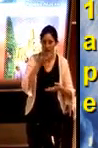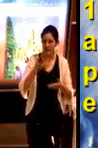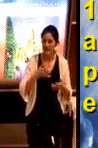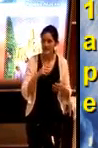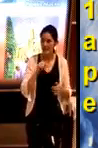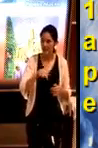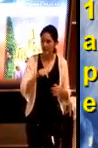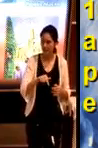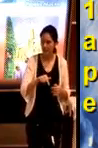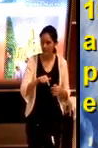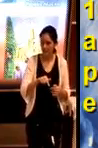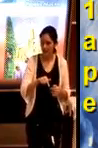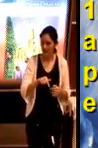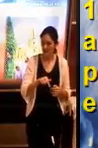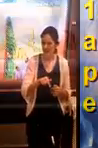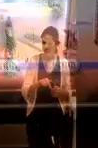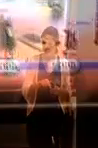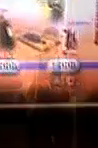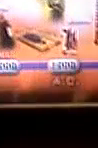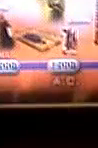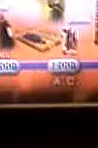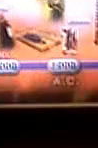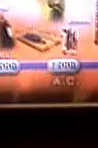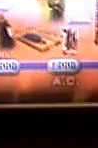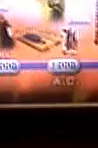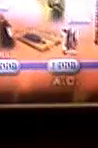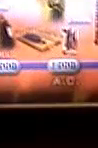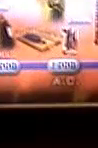fue el primero que transgredió la ley? Claro.